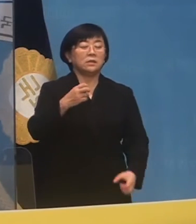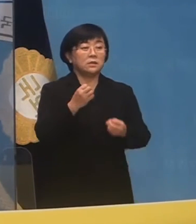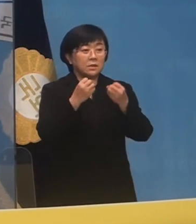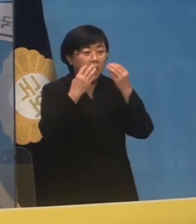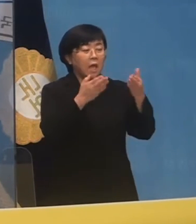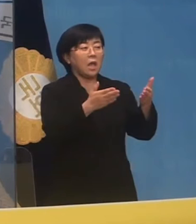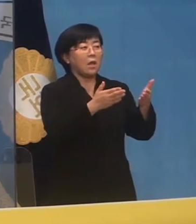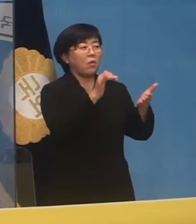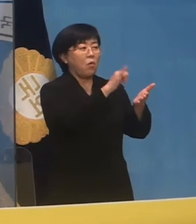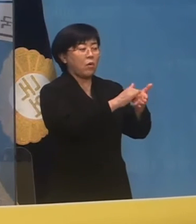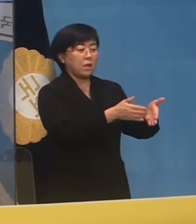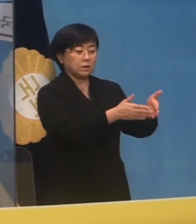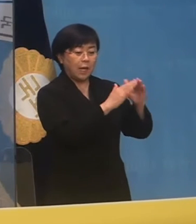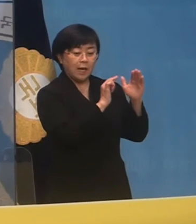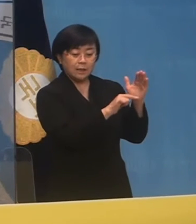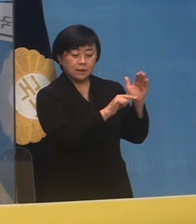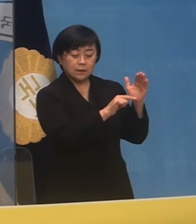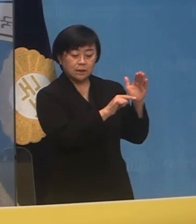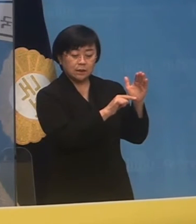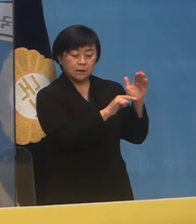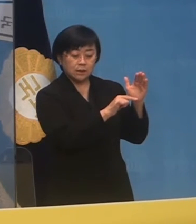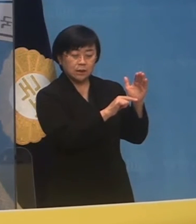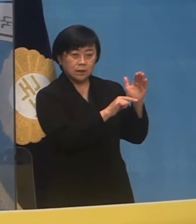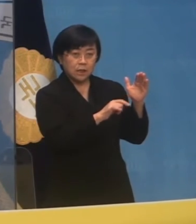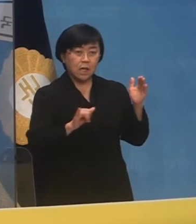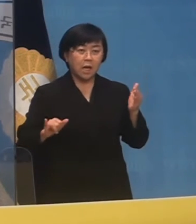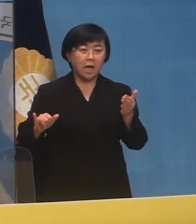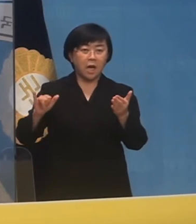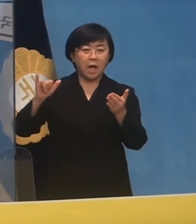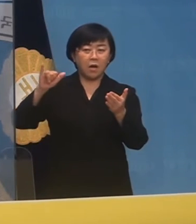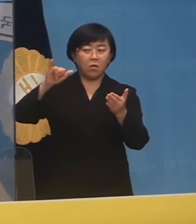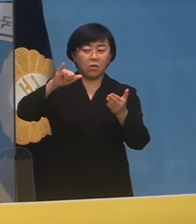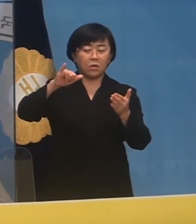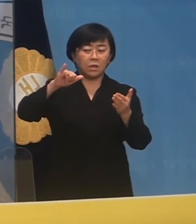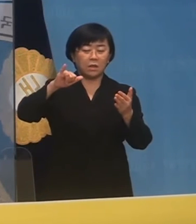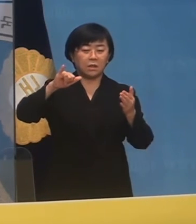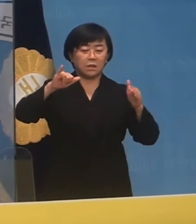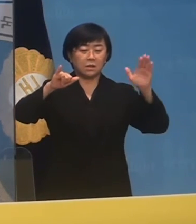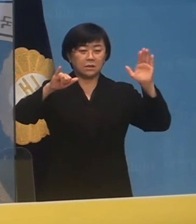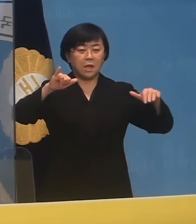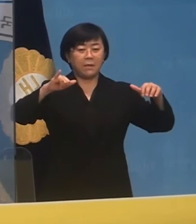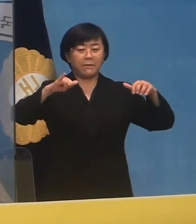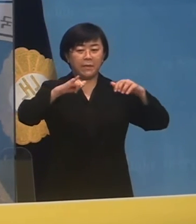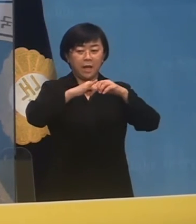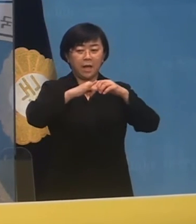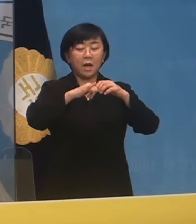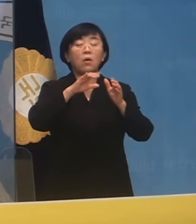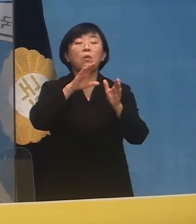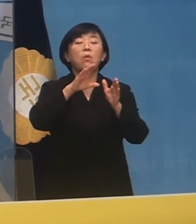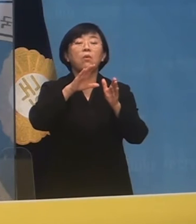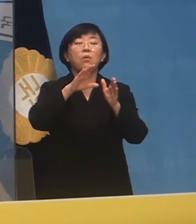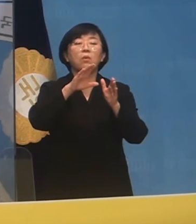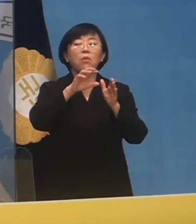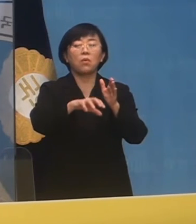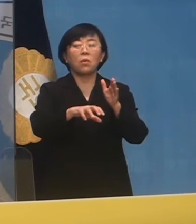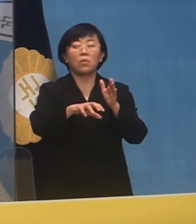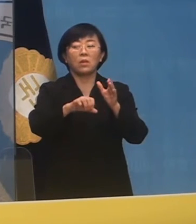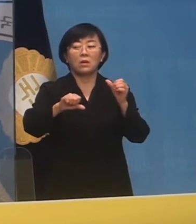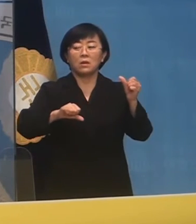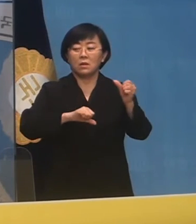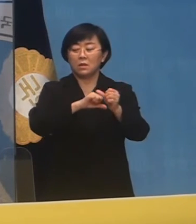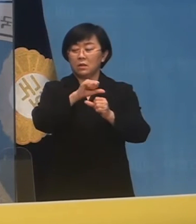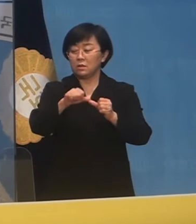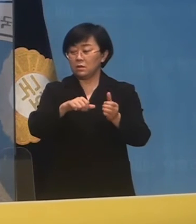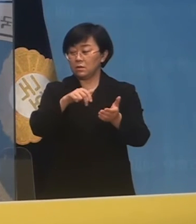신공항 부지는 대규모 항공기 조류 충돌 가능성이 매우 큰 지역으로